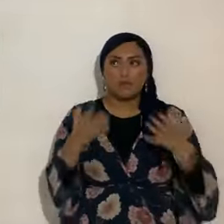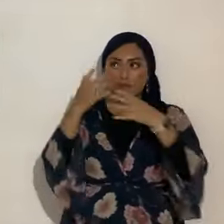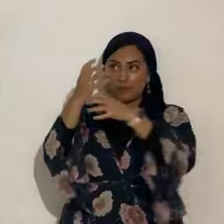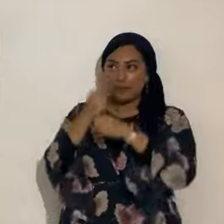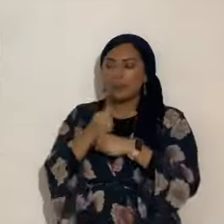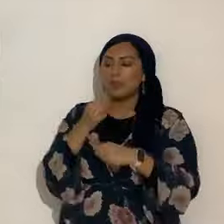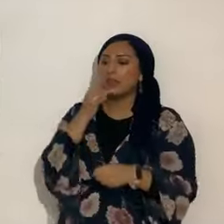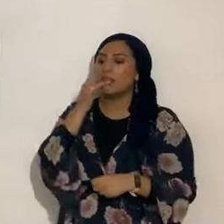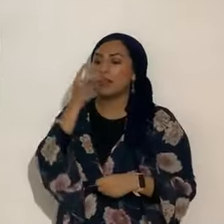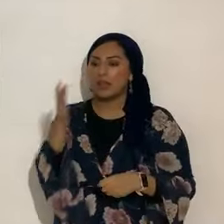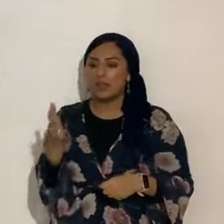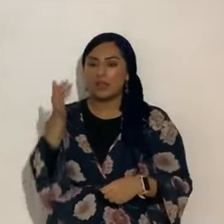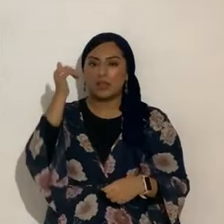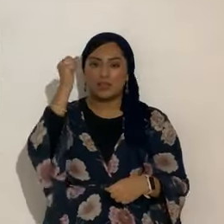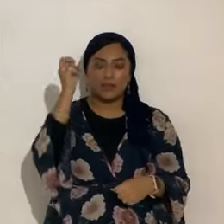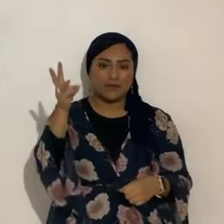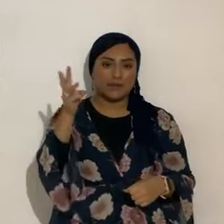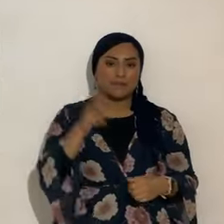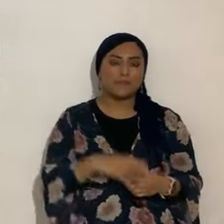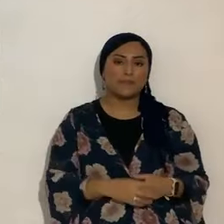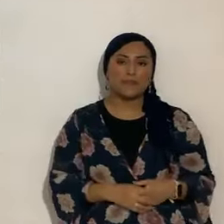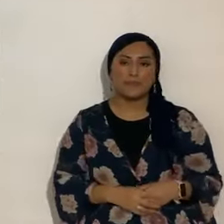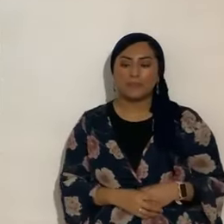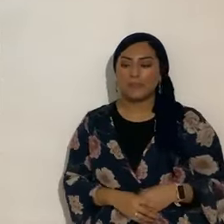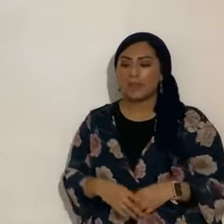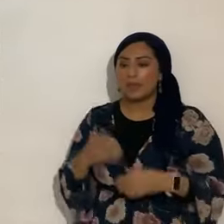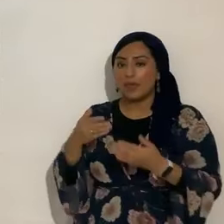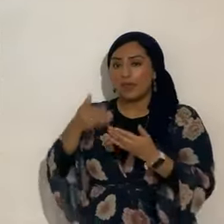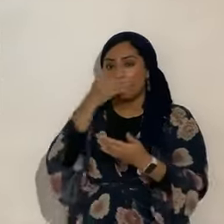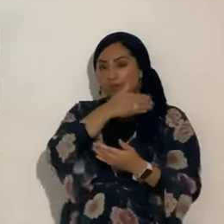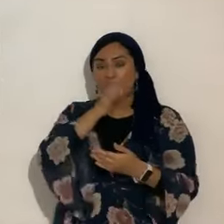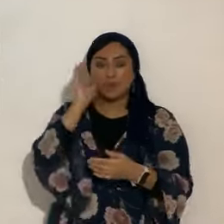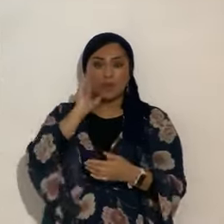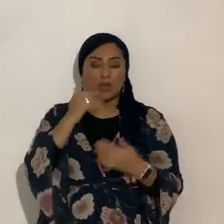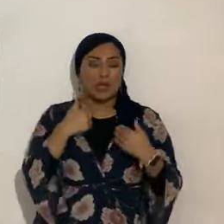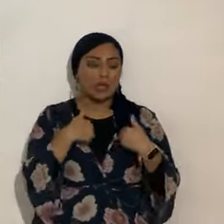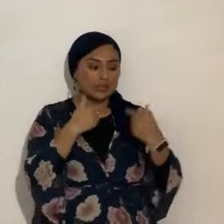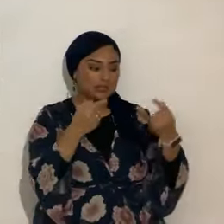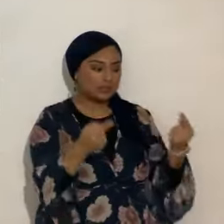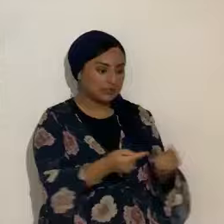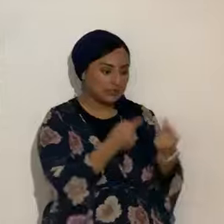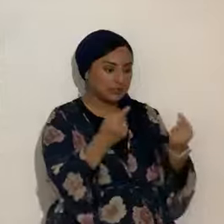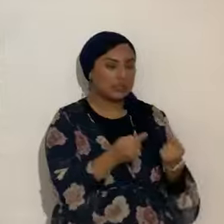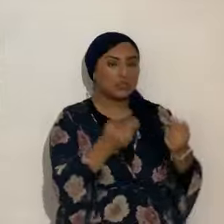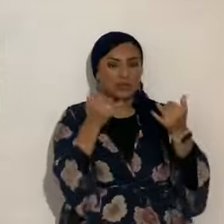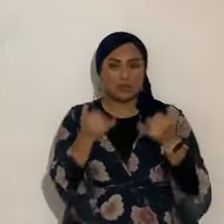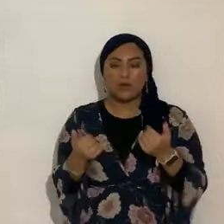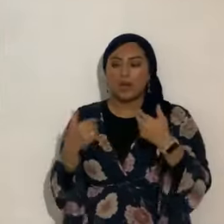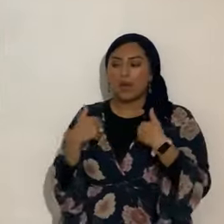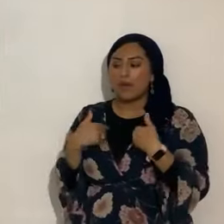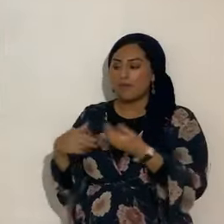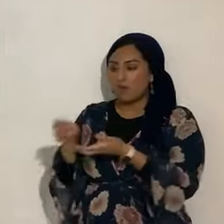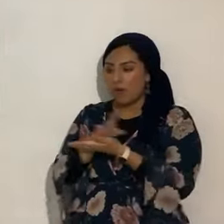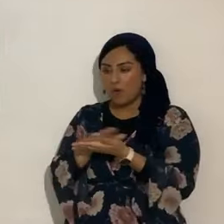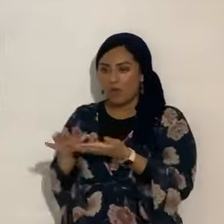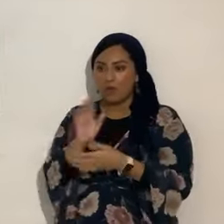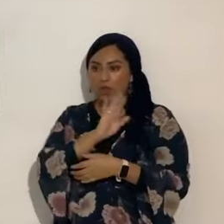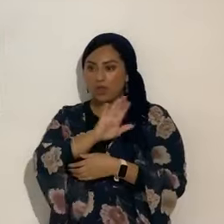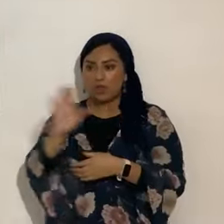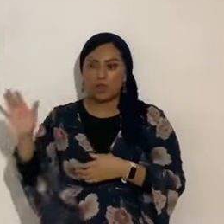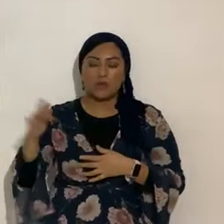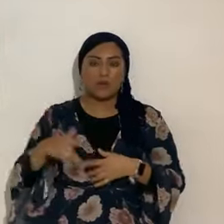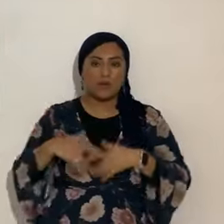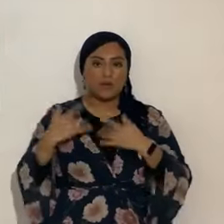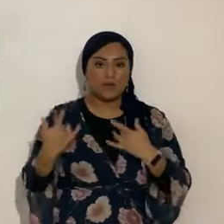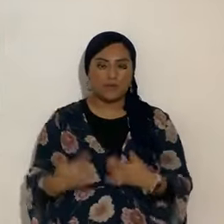la luz de Yahshua Mashiach. Antes había maldad, ahora hay santidad en los corazones de las